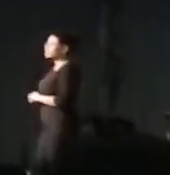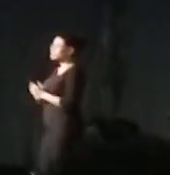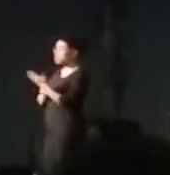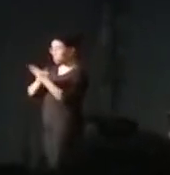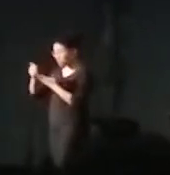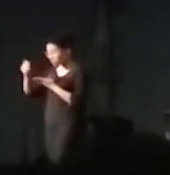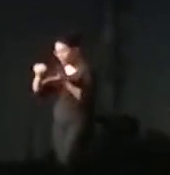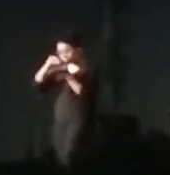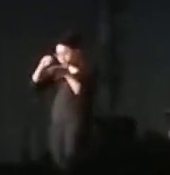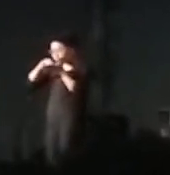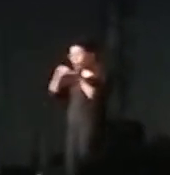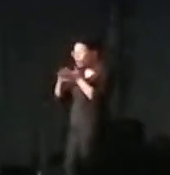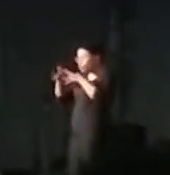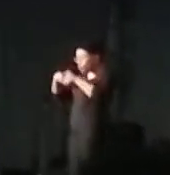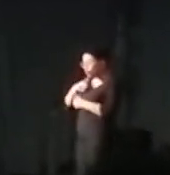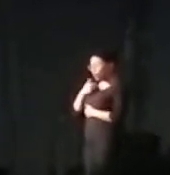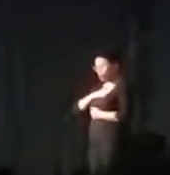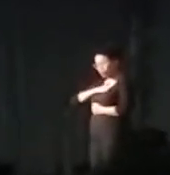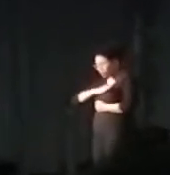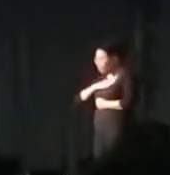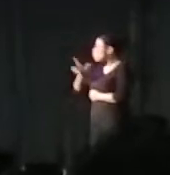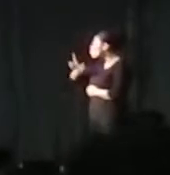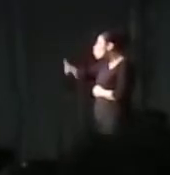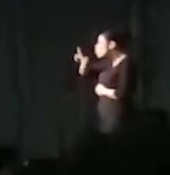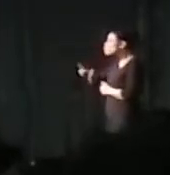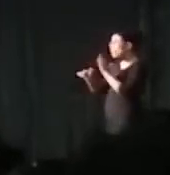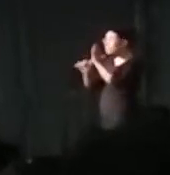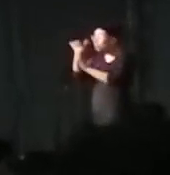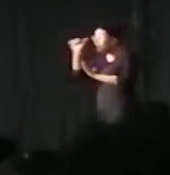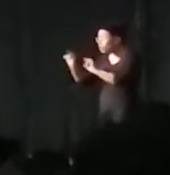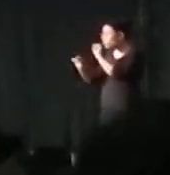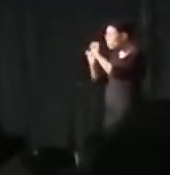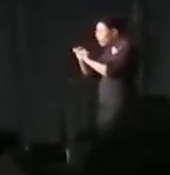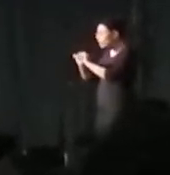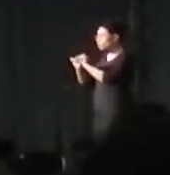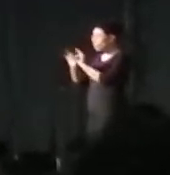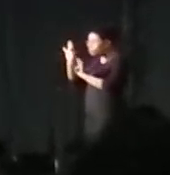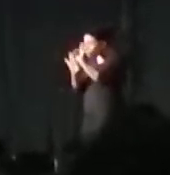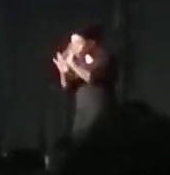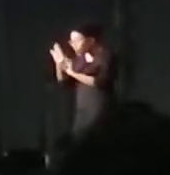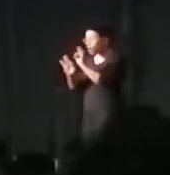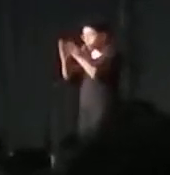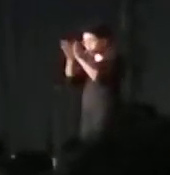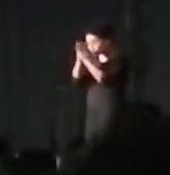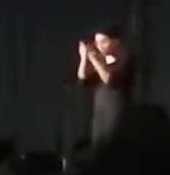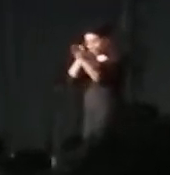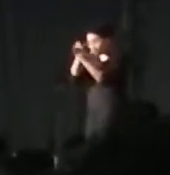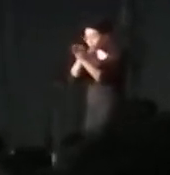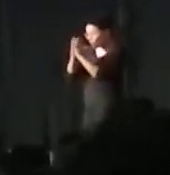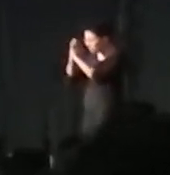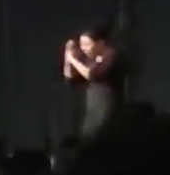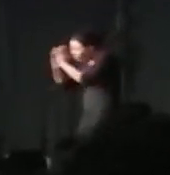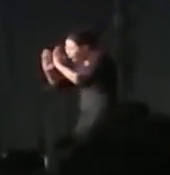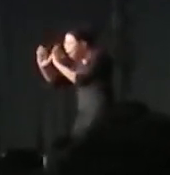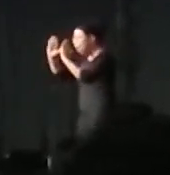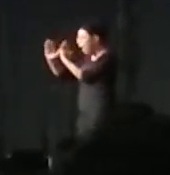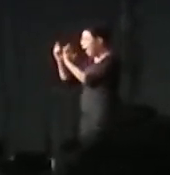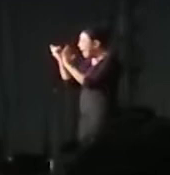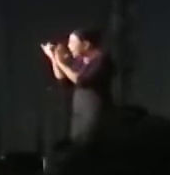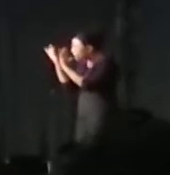escrevendo o que eu gostava. Lógico que o meu primeiro plano de um livro ia ser uma enciclopédia de 14